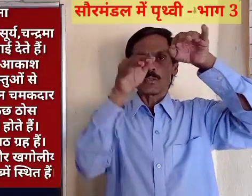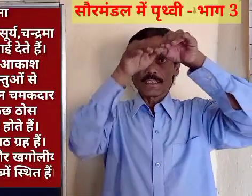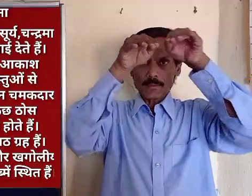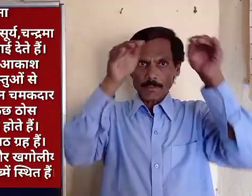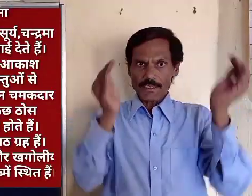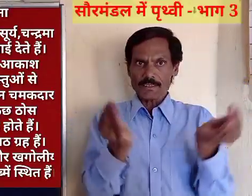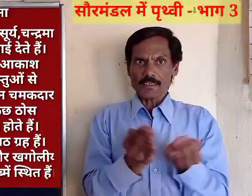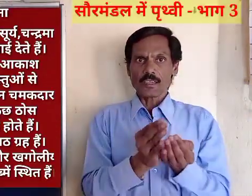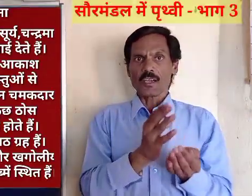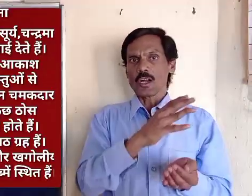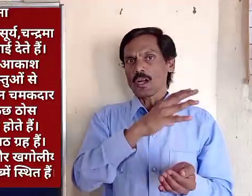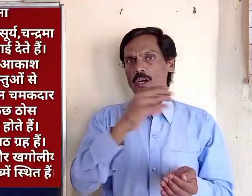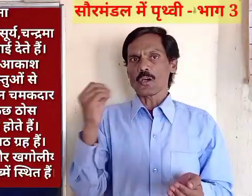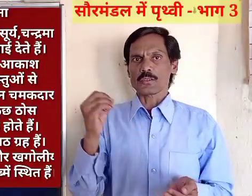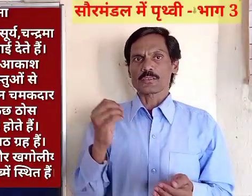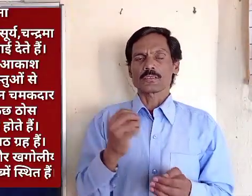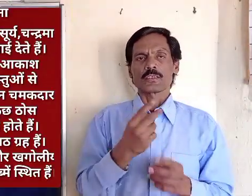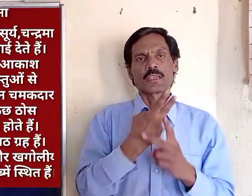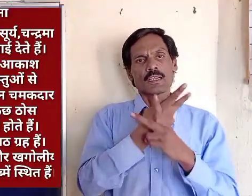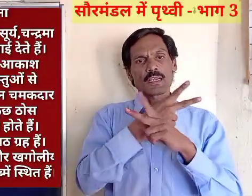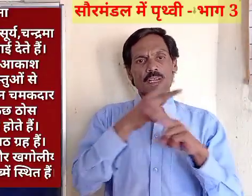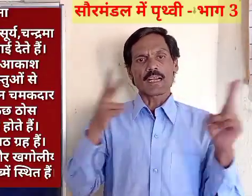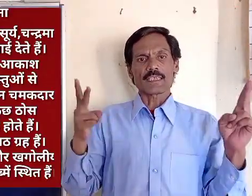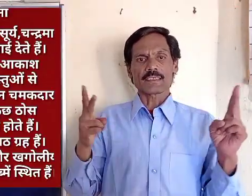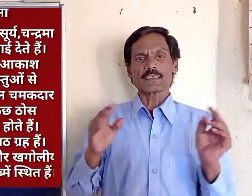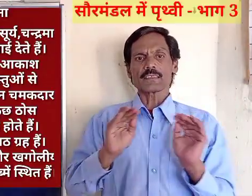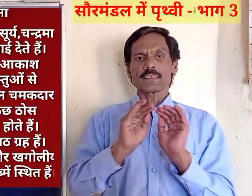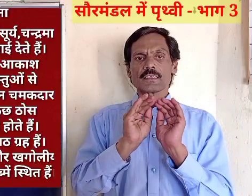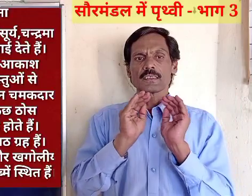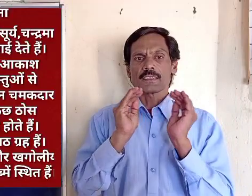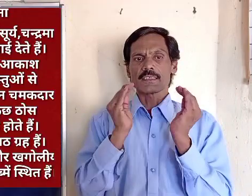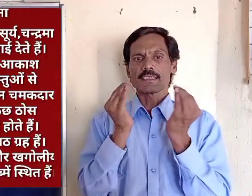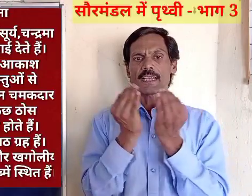खगोलीय पिंड और अन्य ग्रह,